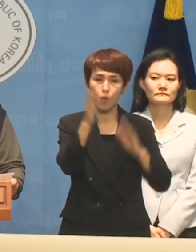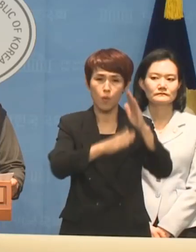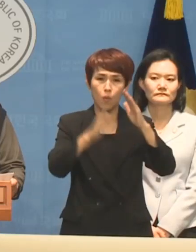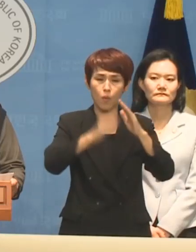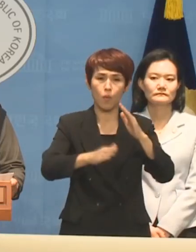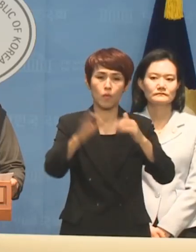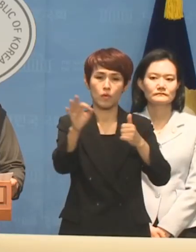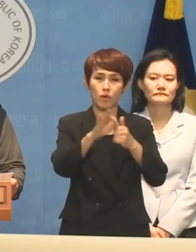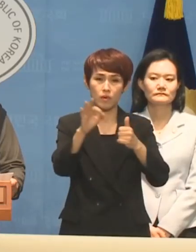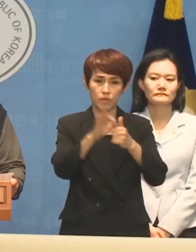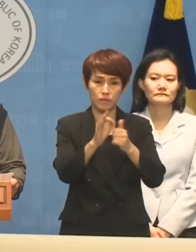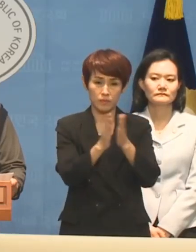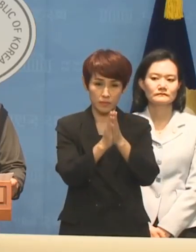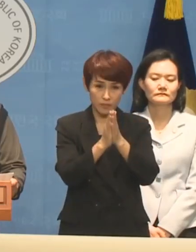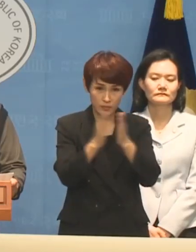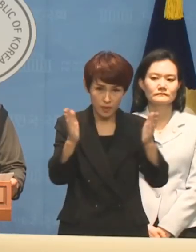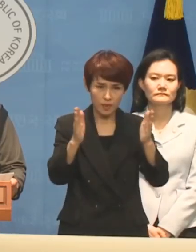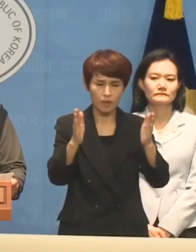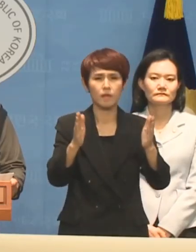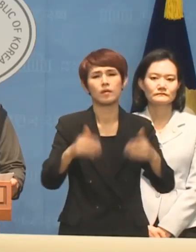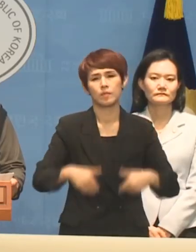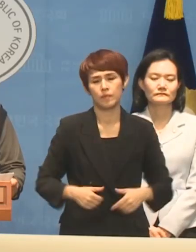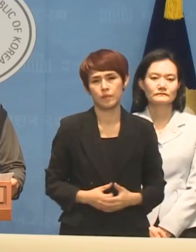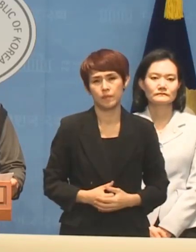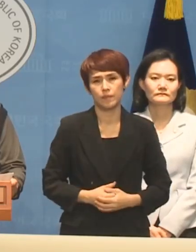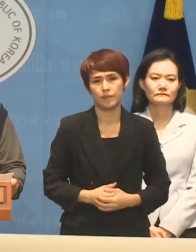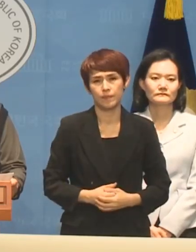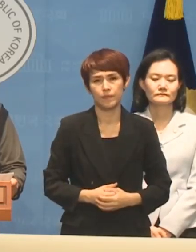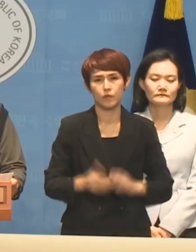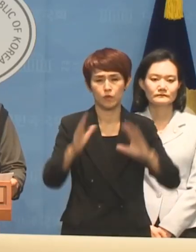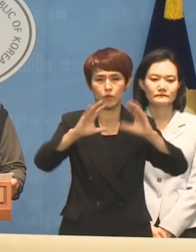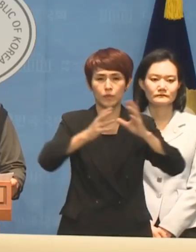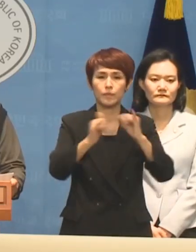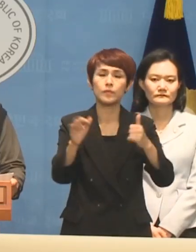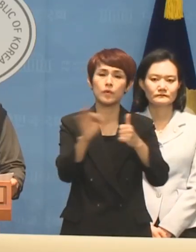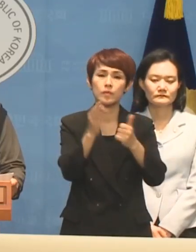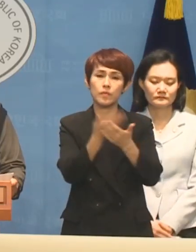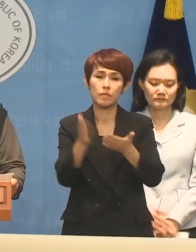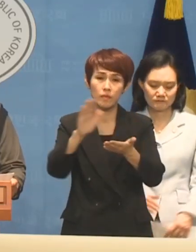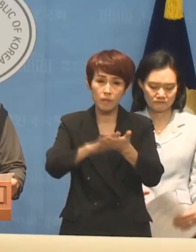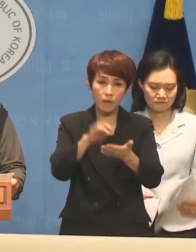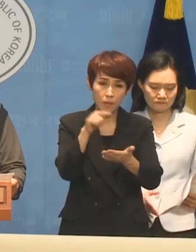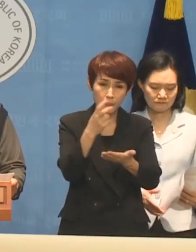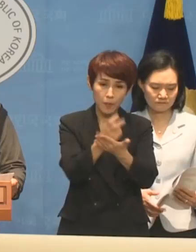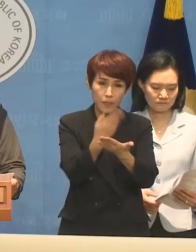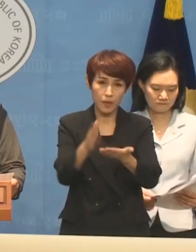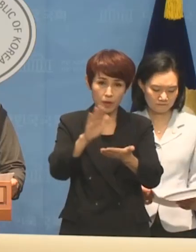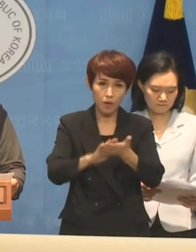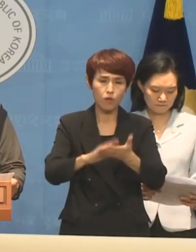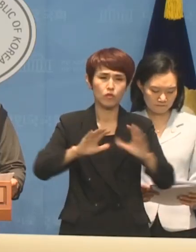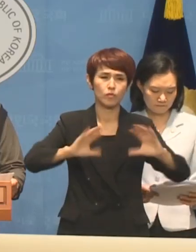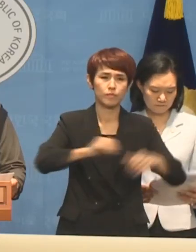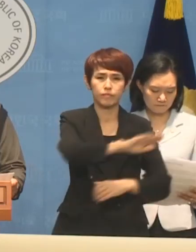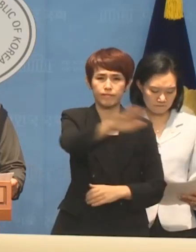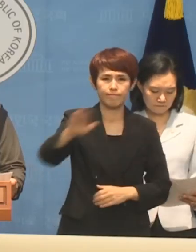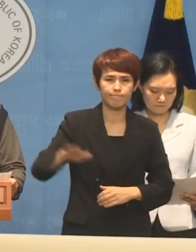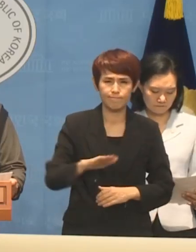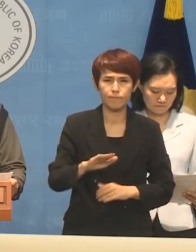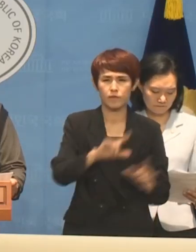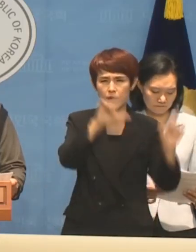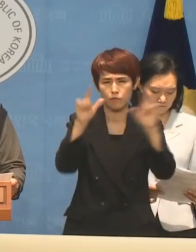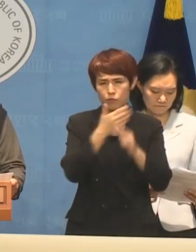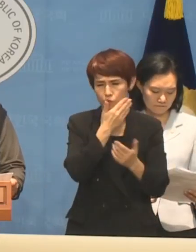막 시작입니다. 국민연금법 개정은 시대적 과제이자 시민들의 삶의 마지막